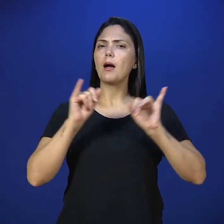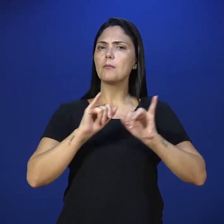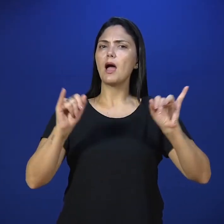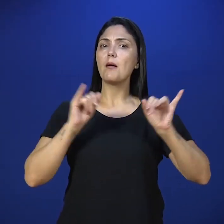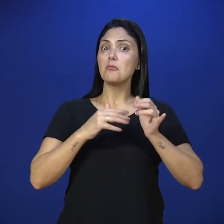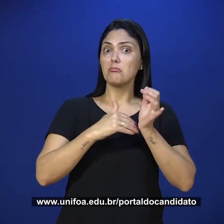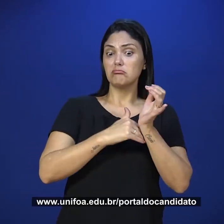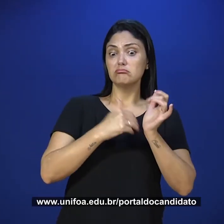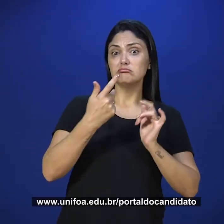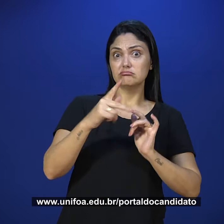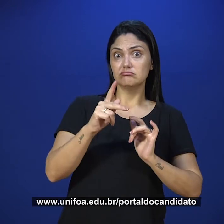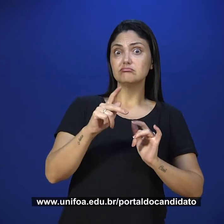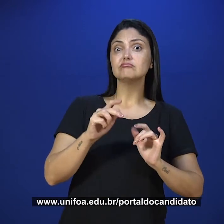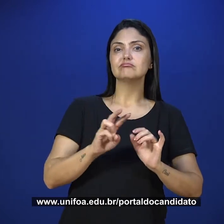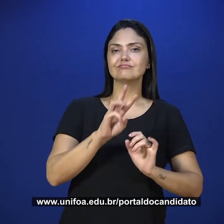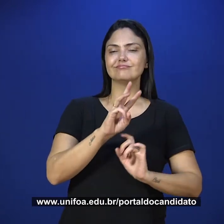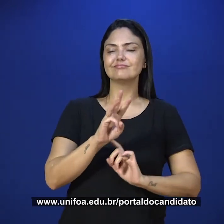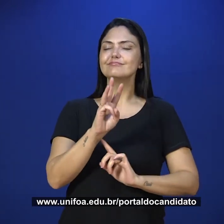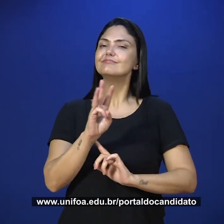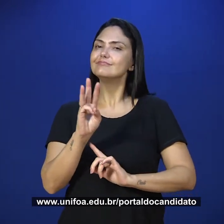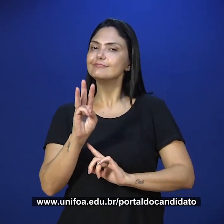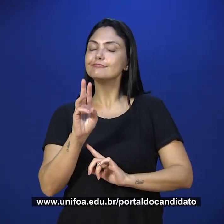do candidato, no link